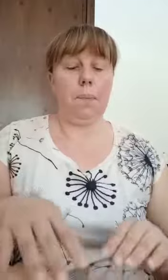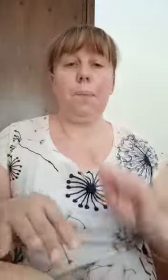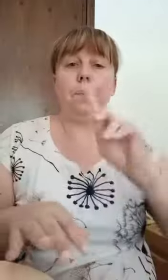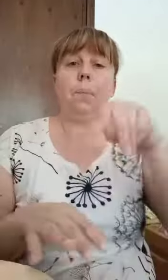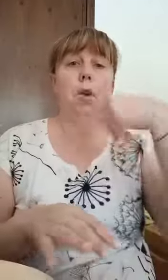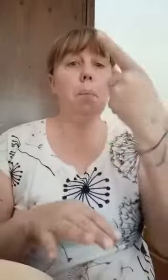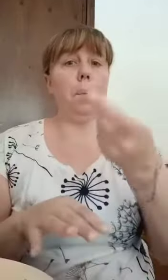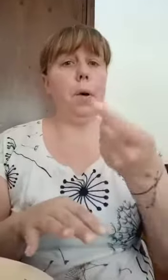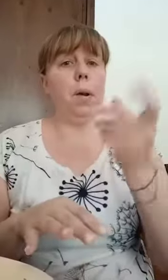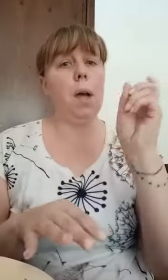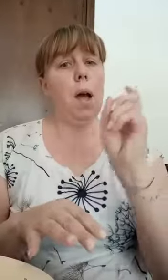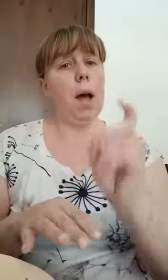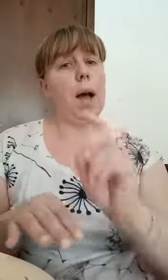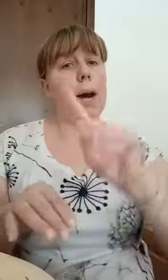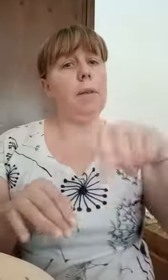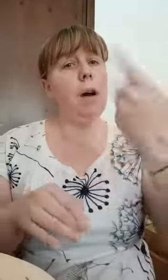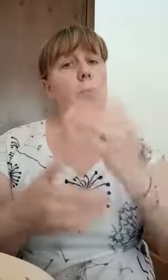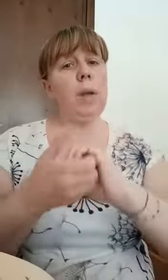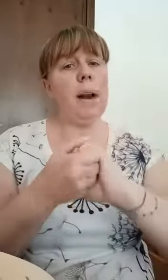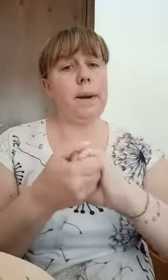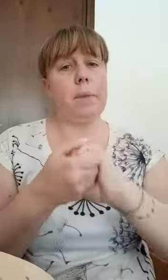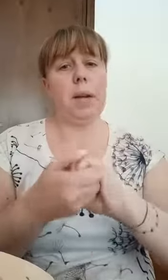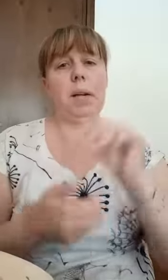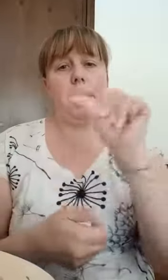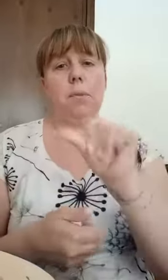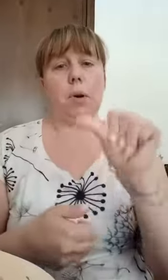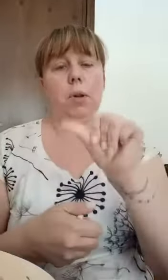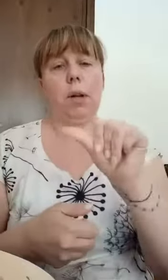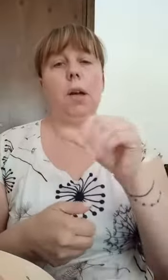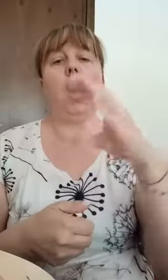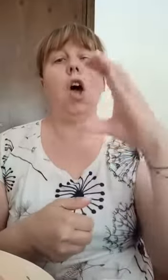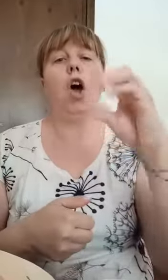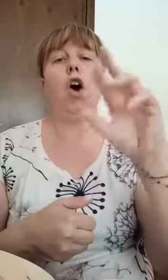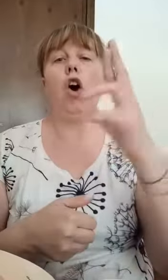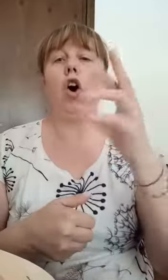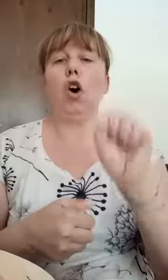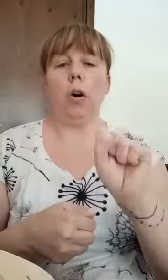poi arriva un'altra amica di simone corà